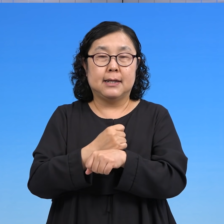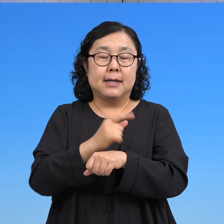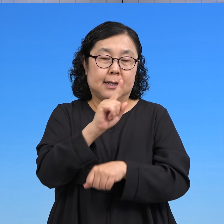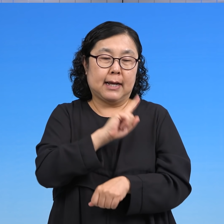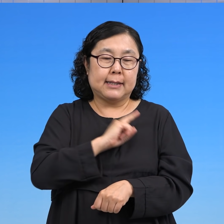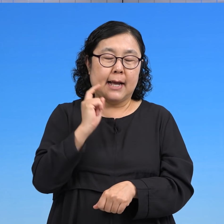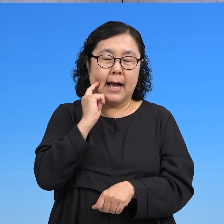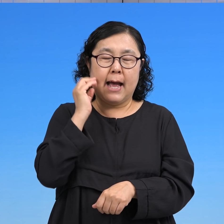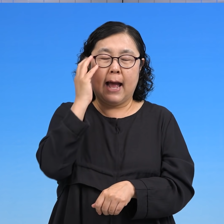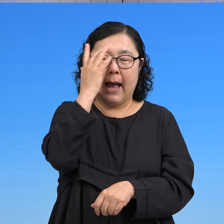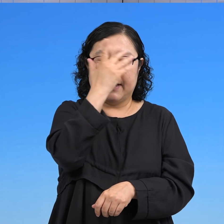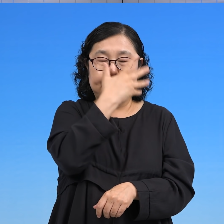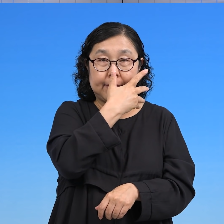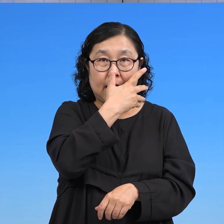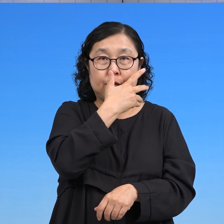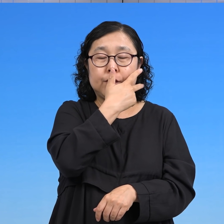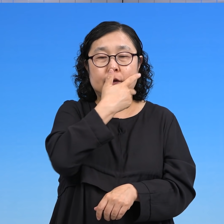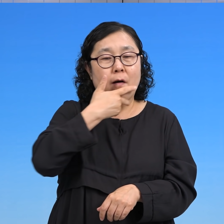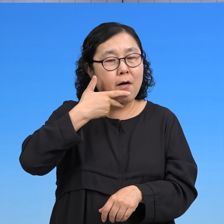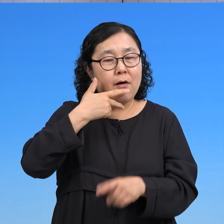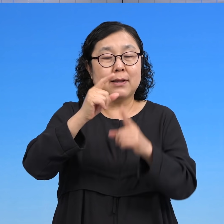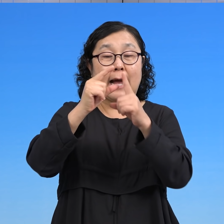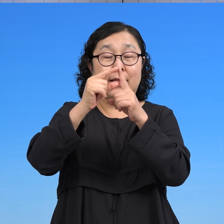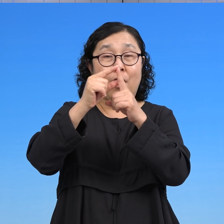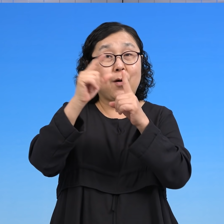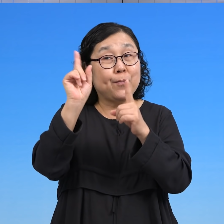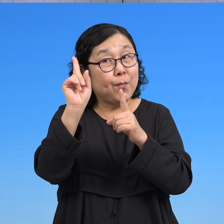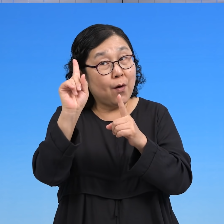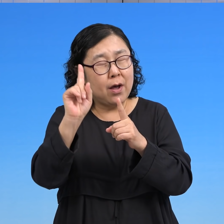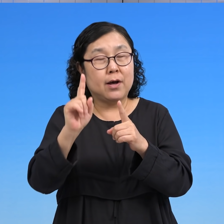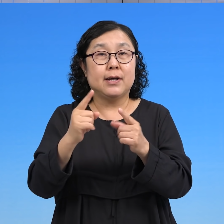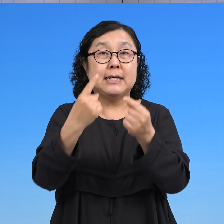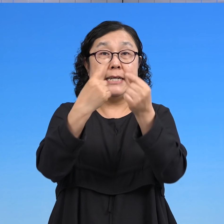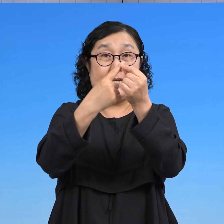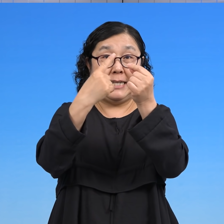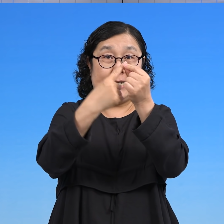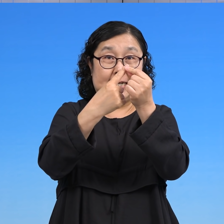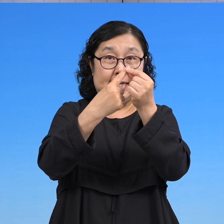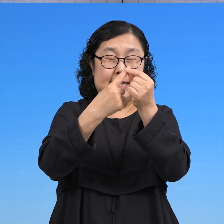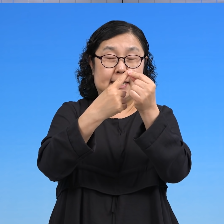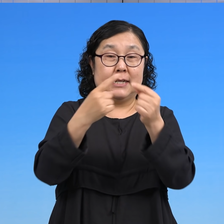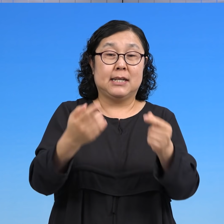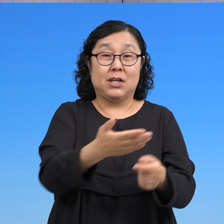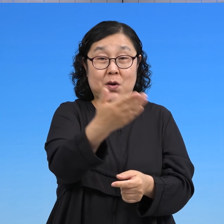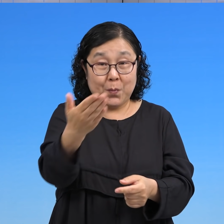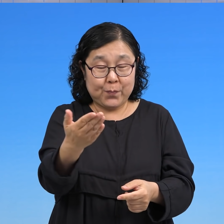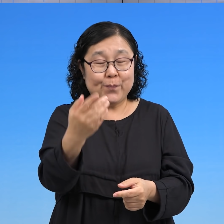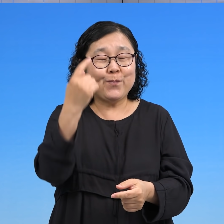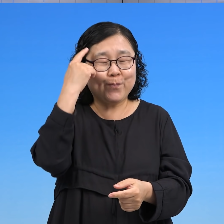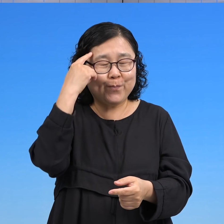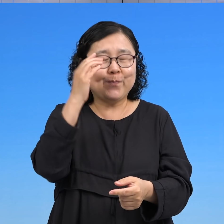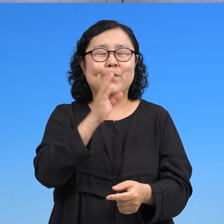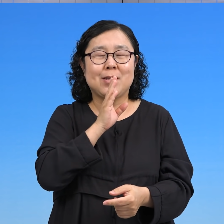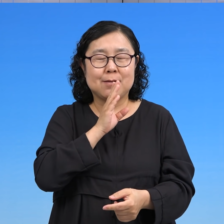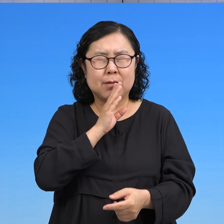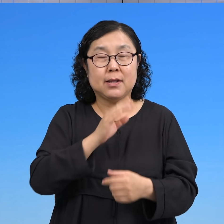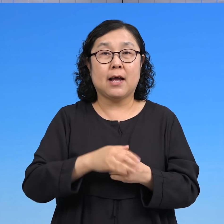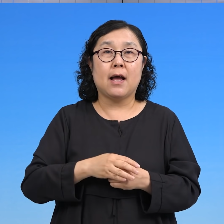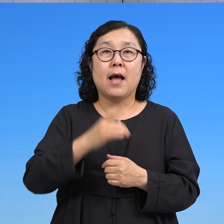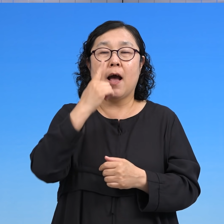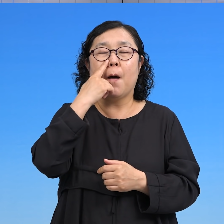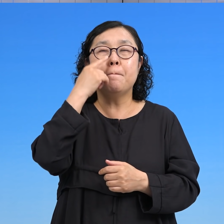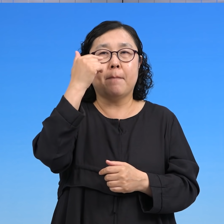생각하는 가장 아름다운 영어 단어는 무엇입니까? 1위가 여러분이 생각하는 그